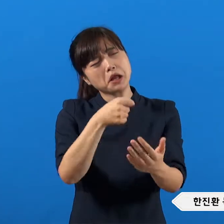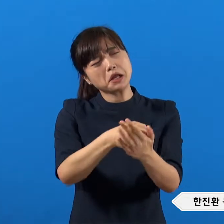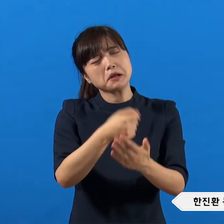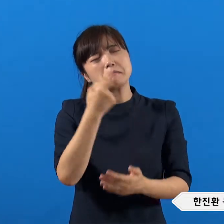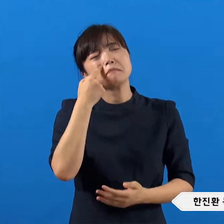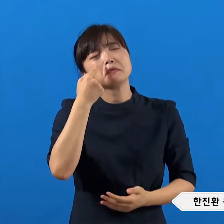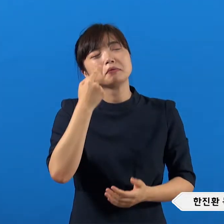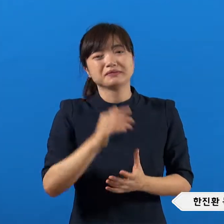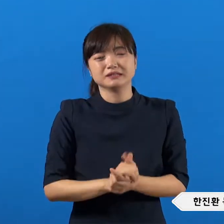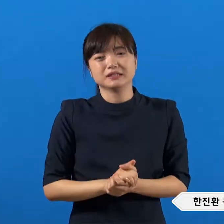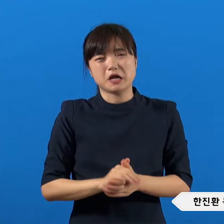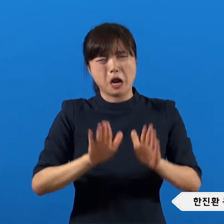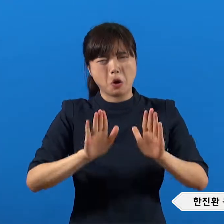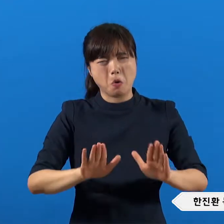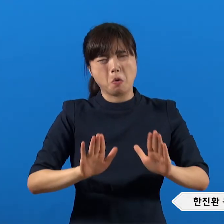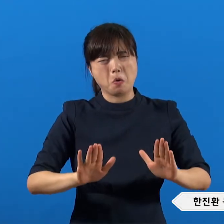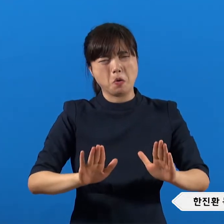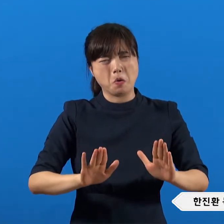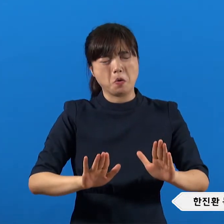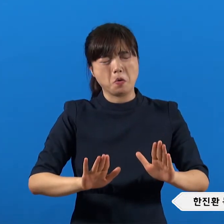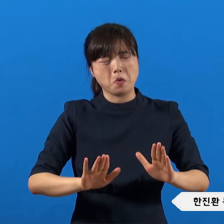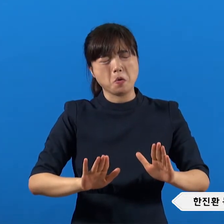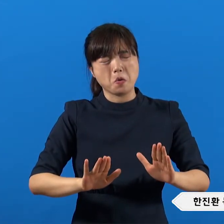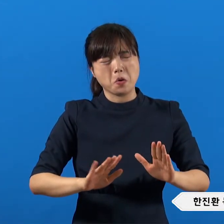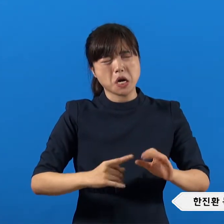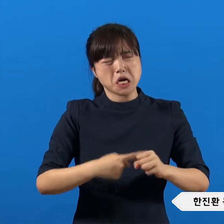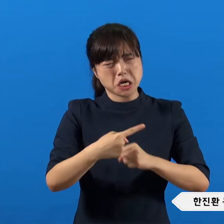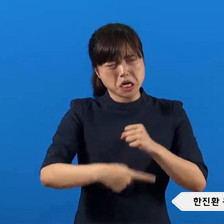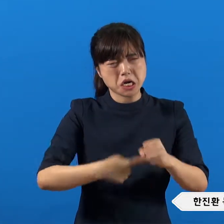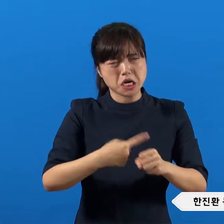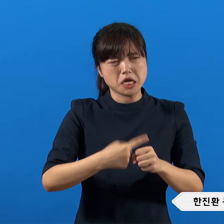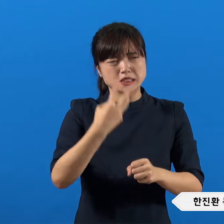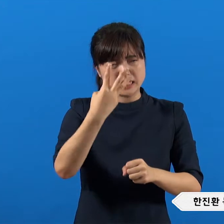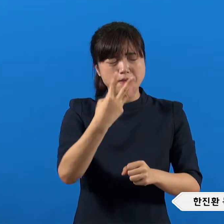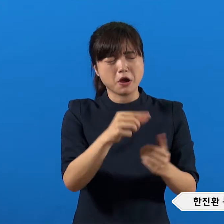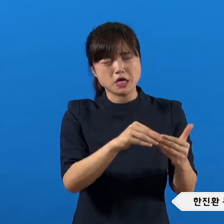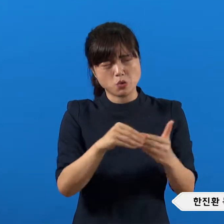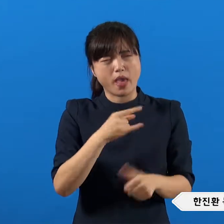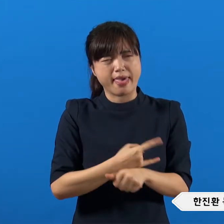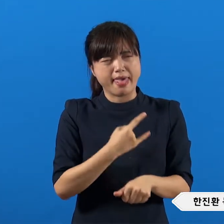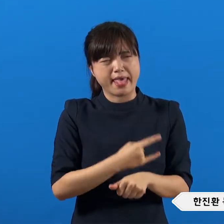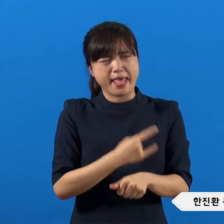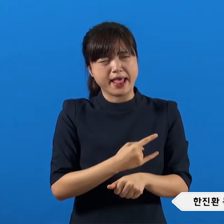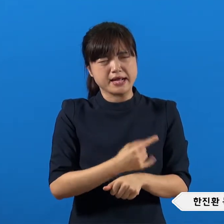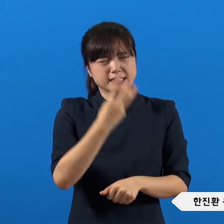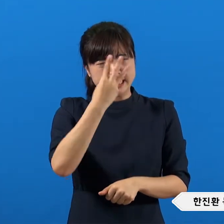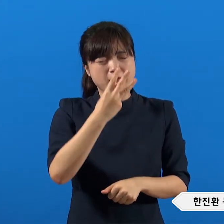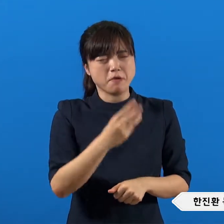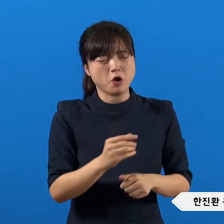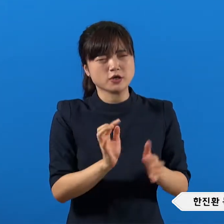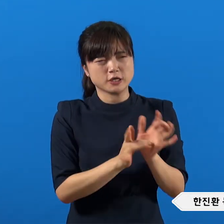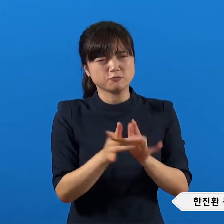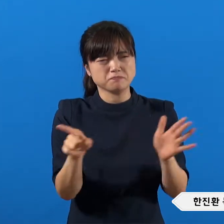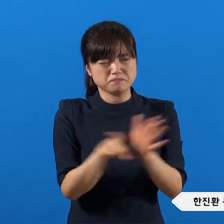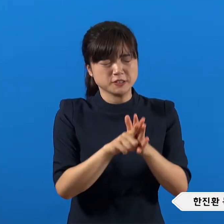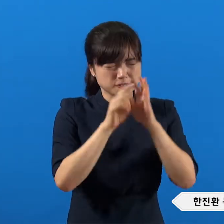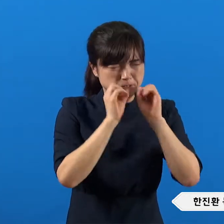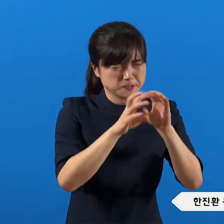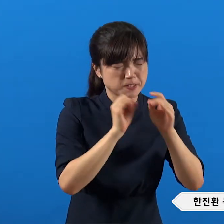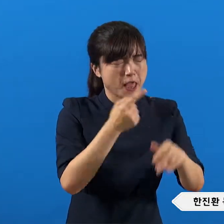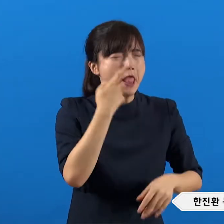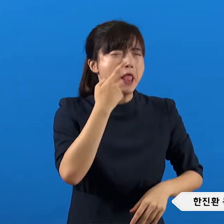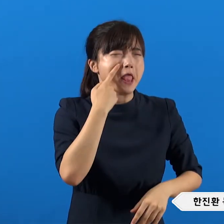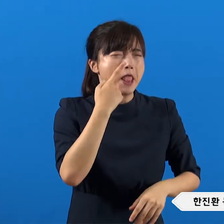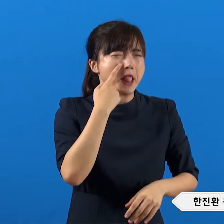보십시오. 올 한 해에 내가 3명은 꼭 주님께로 인도하리라, 3명 이상은 인도하리라. 한번 목표를